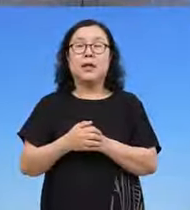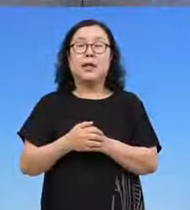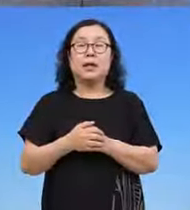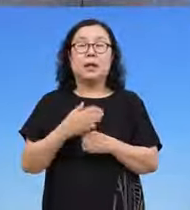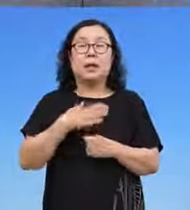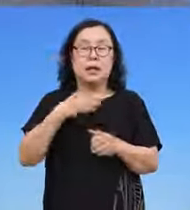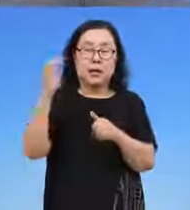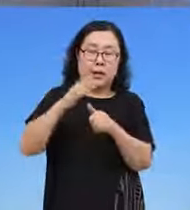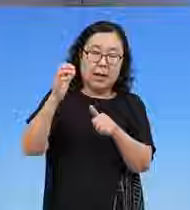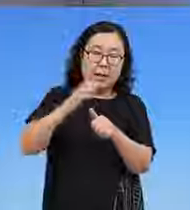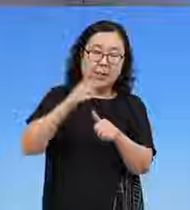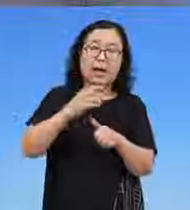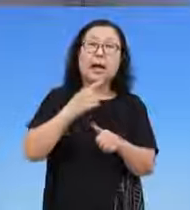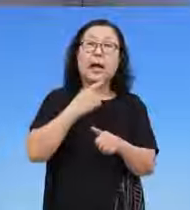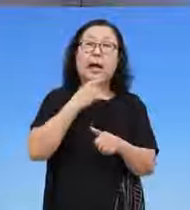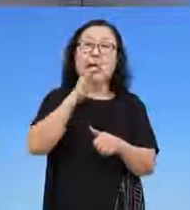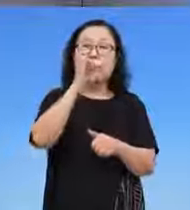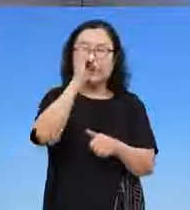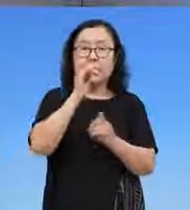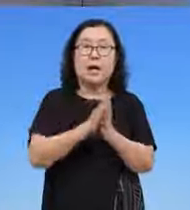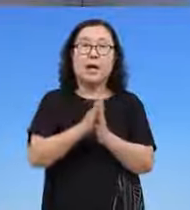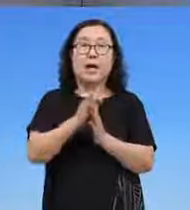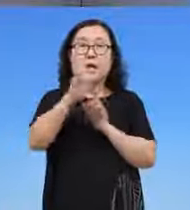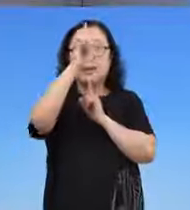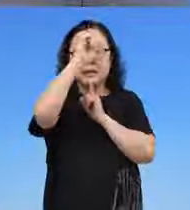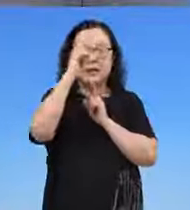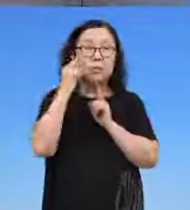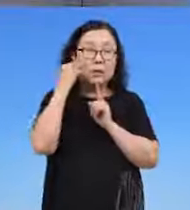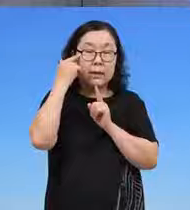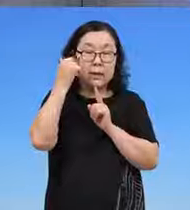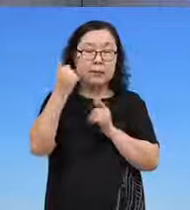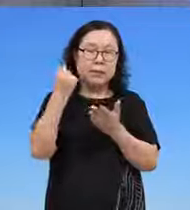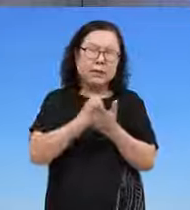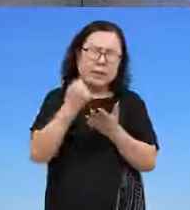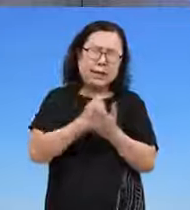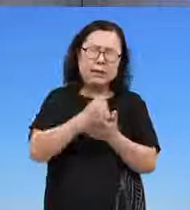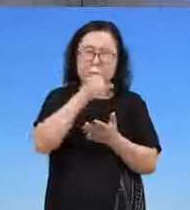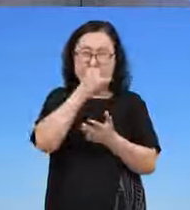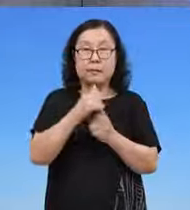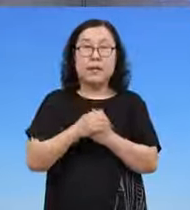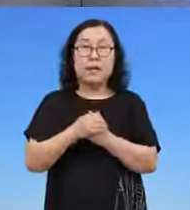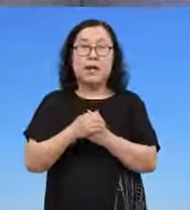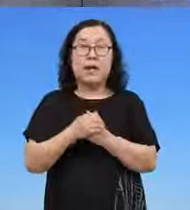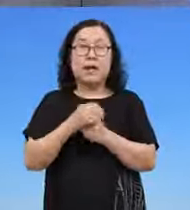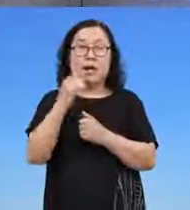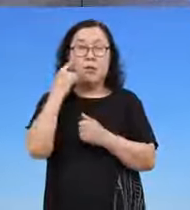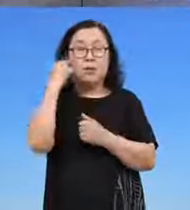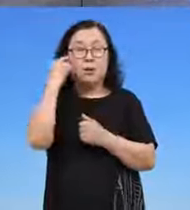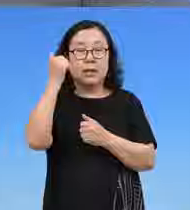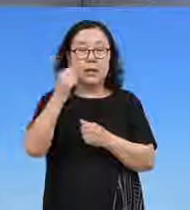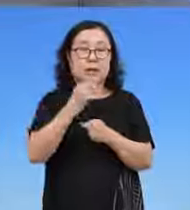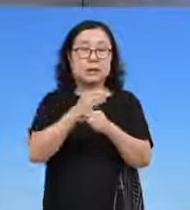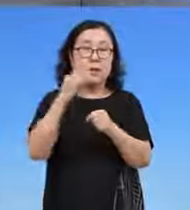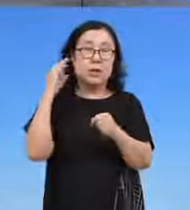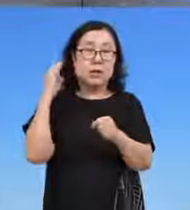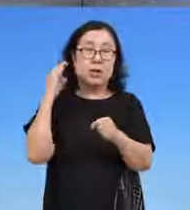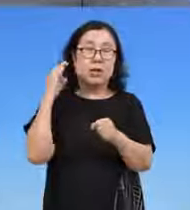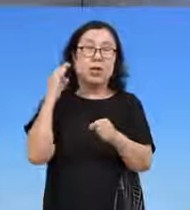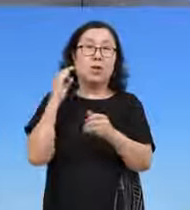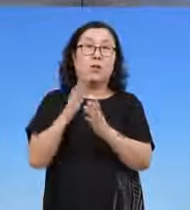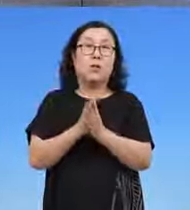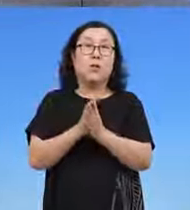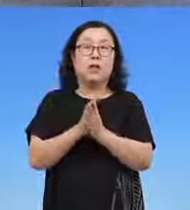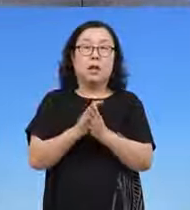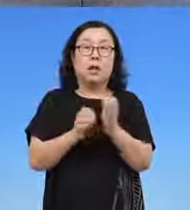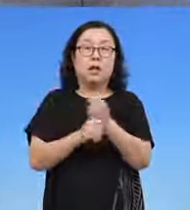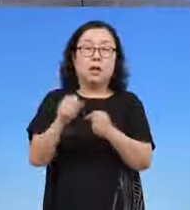글도 굉장히 조심스럽게는 하지만, 이천수 목사님한테 아쉬운 게 하나 있습니다. 목사님이 10년 전 설교를 들어보고